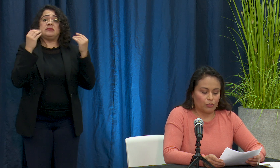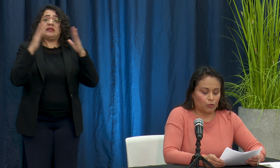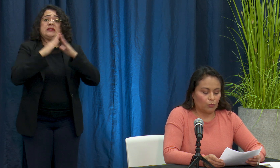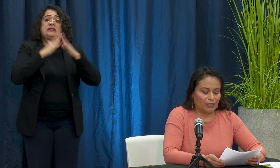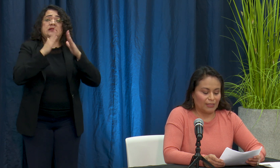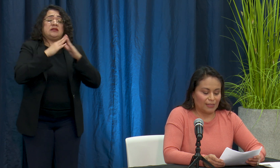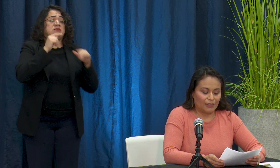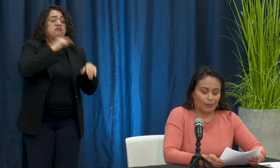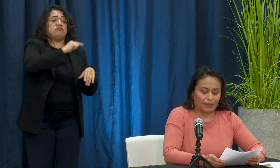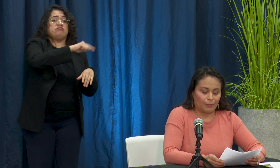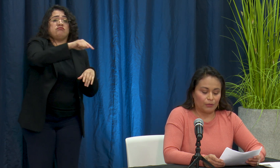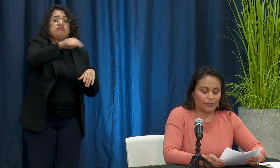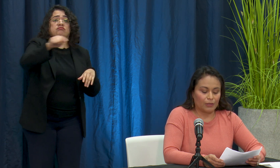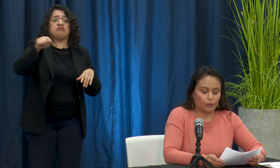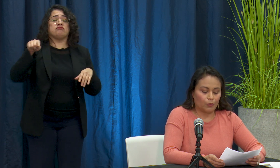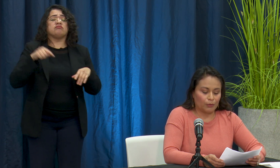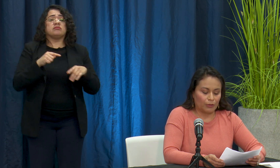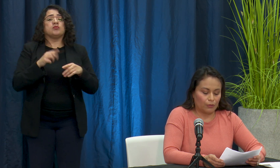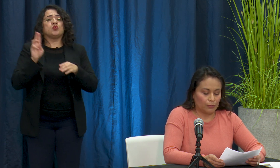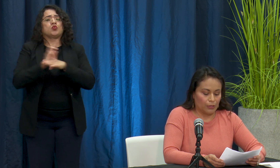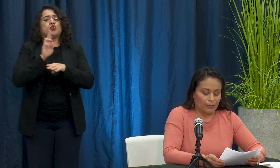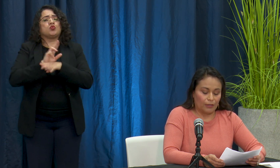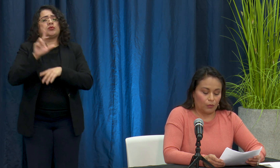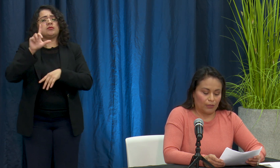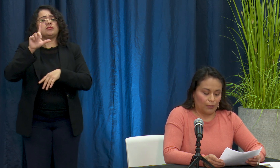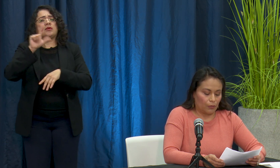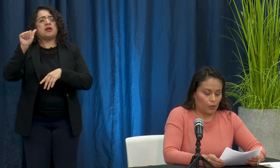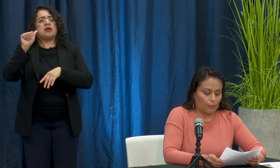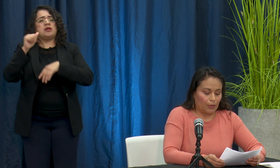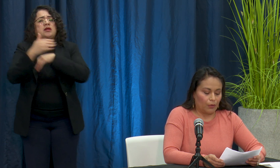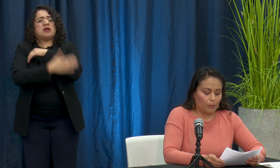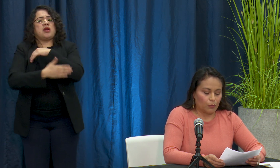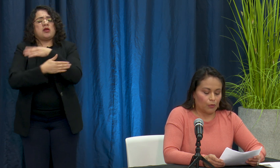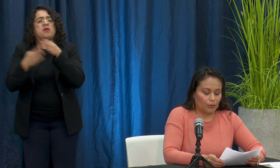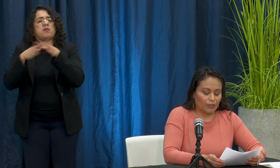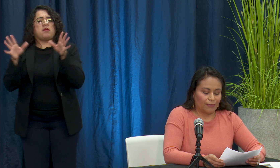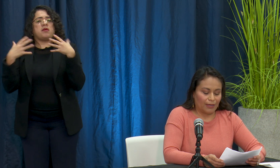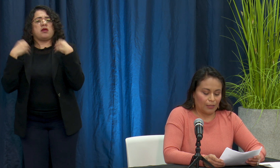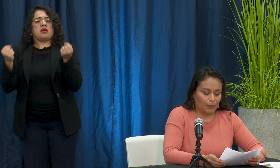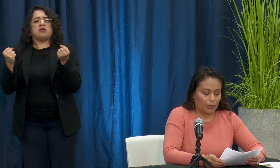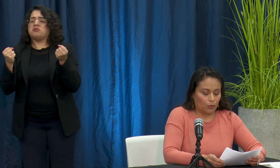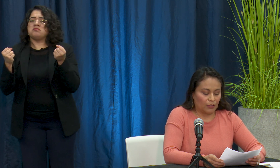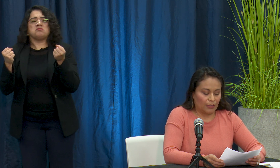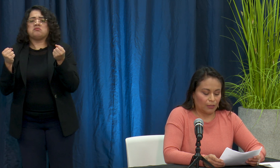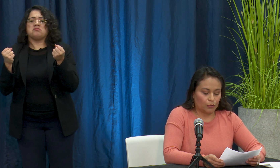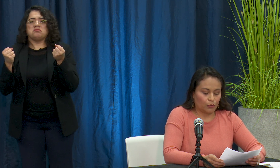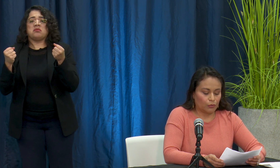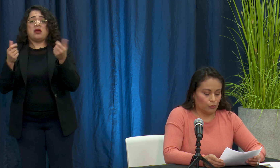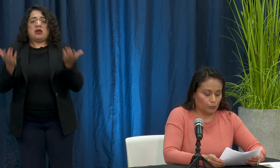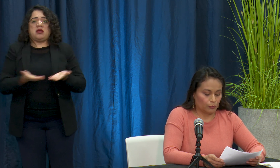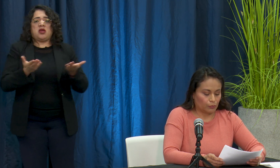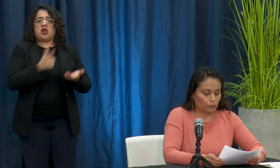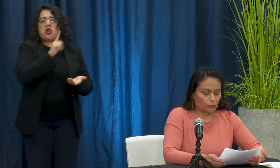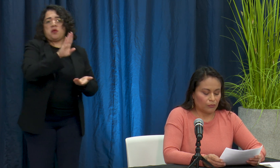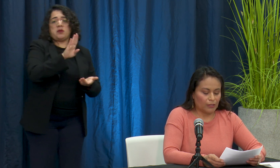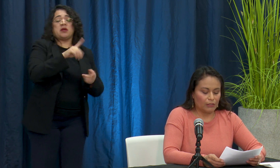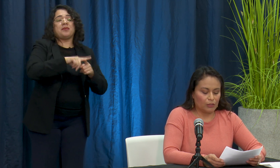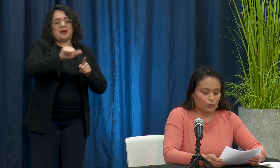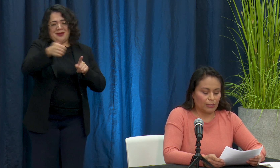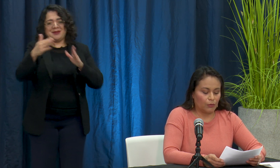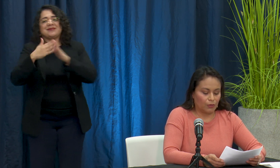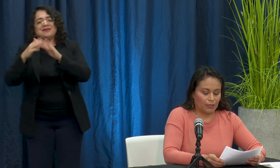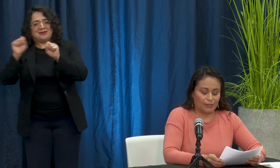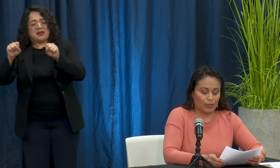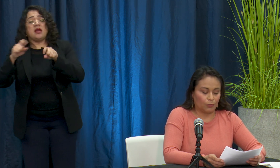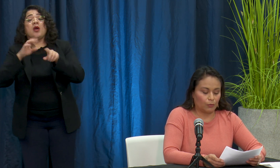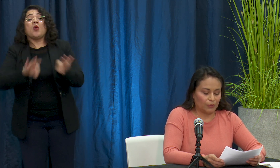Long Beach no utiliza el Departamento de Salud Público del condado, pero hemos podido trabajar para coordinar todos desde